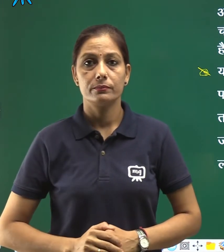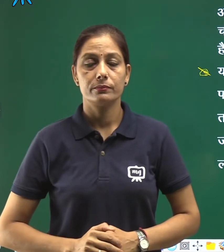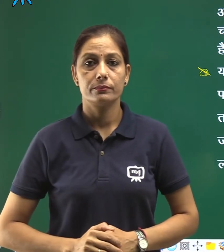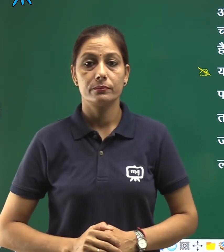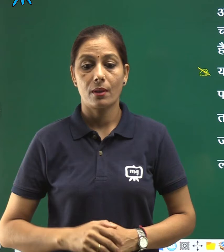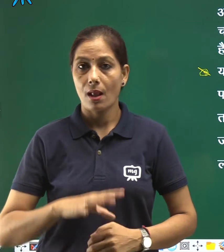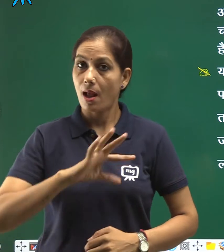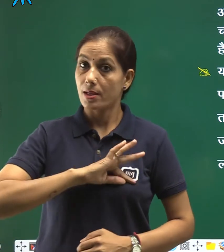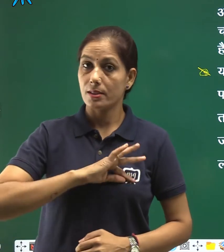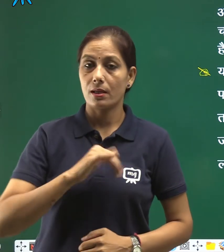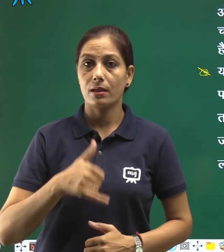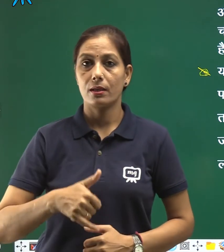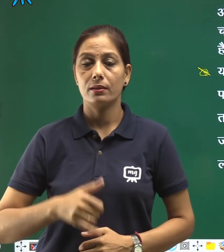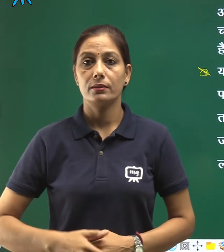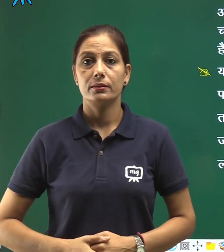पसंद आया